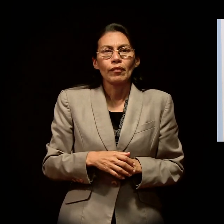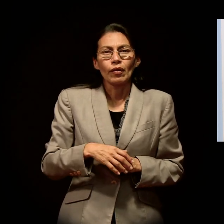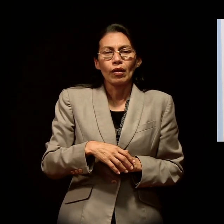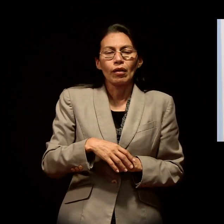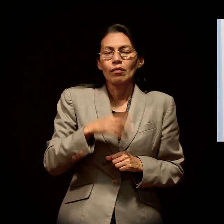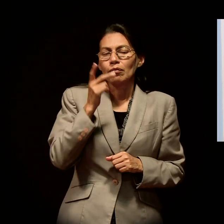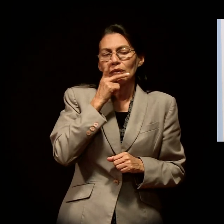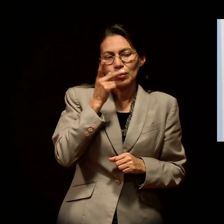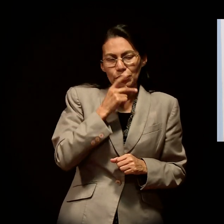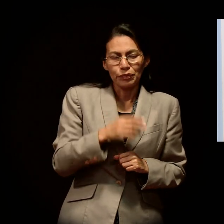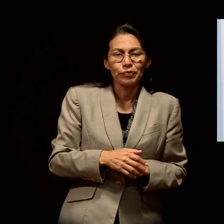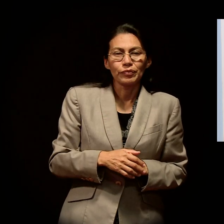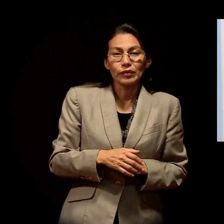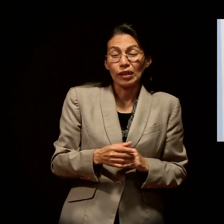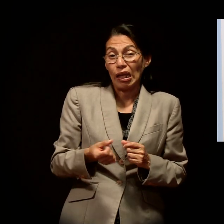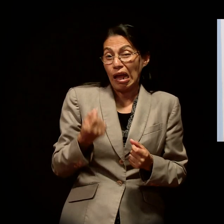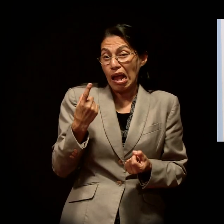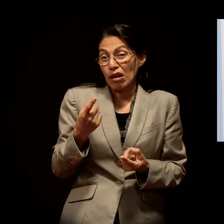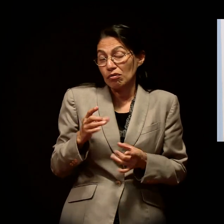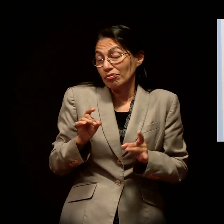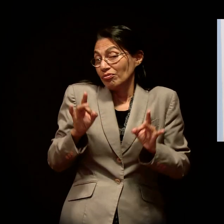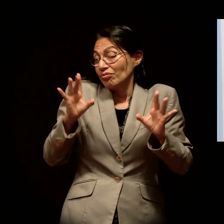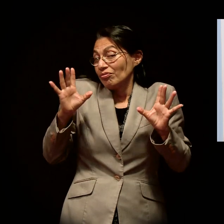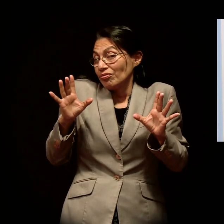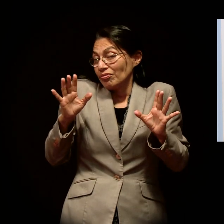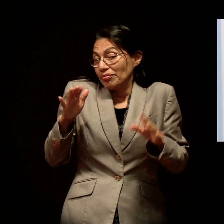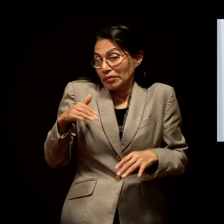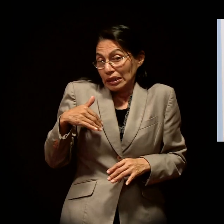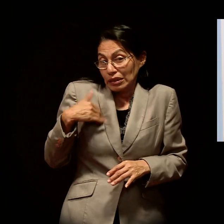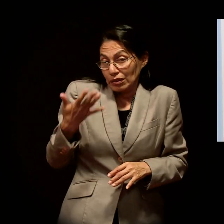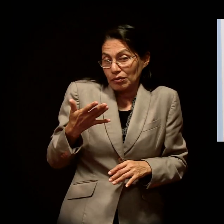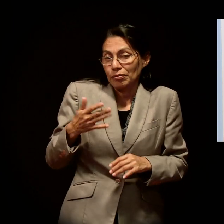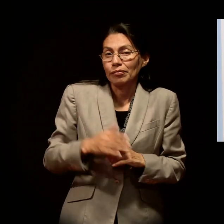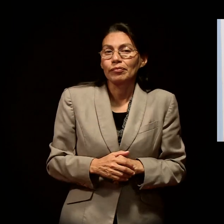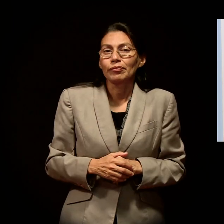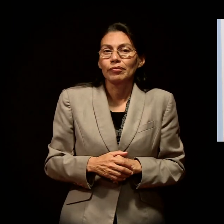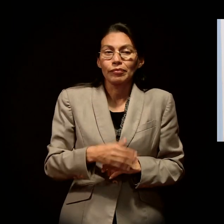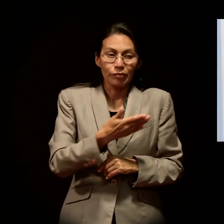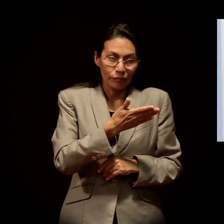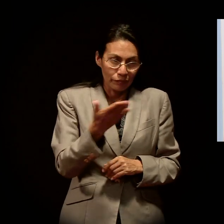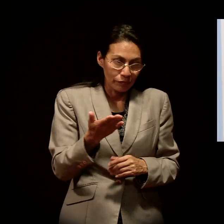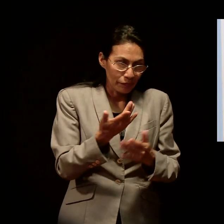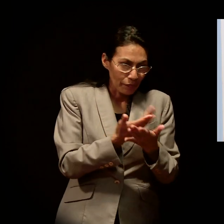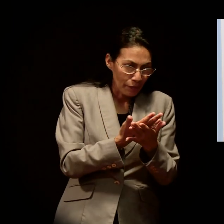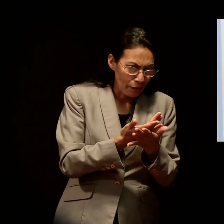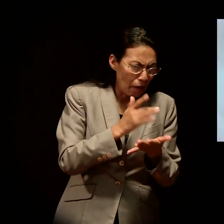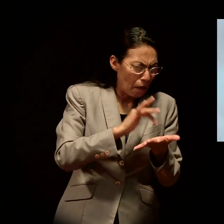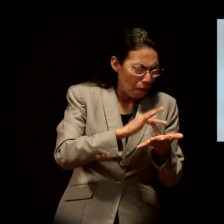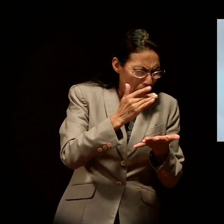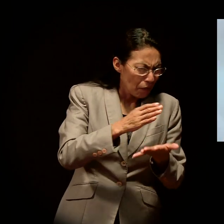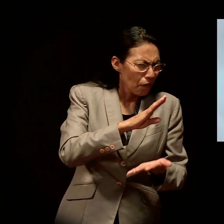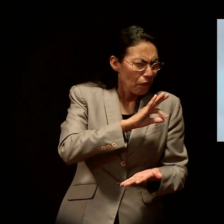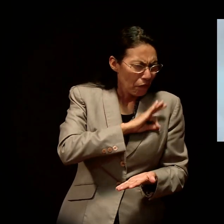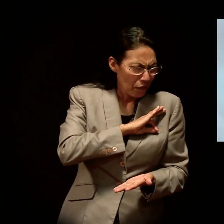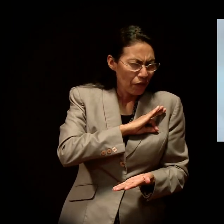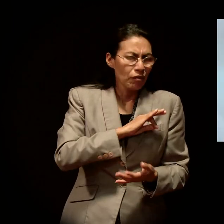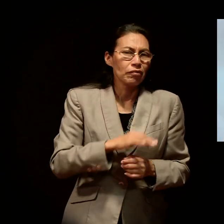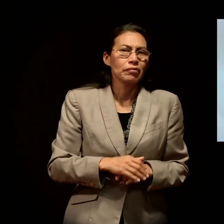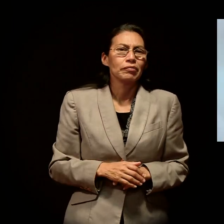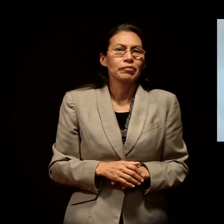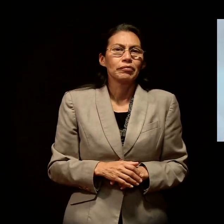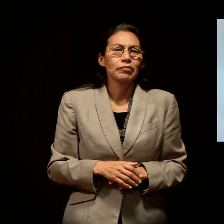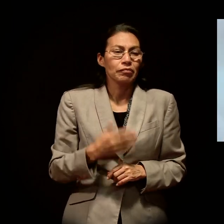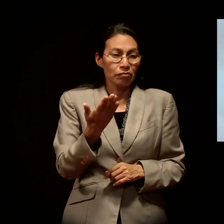y pastor ocurrió lo lo esperado inesperado Quizá para muchos pero que ustedes esperaban por